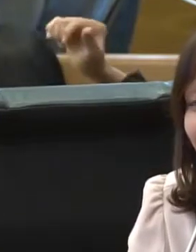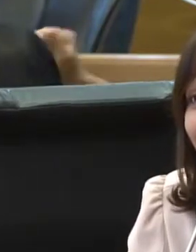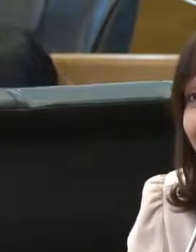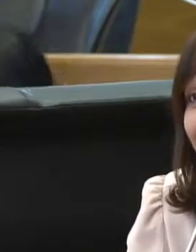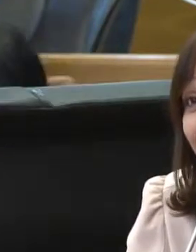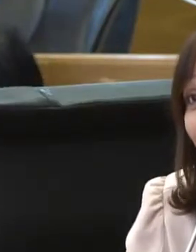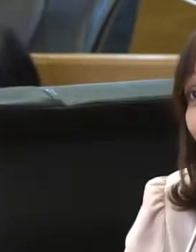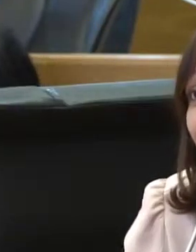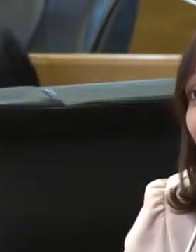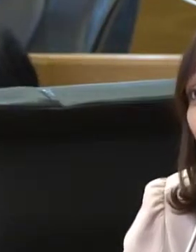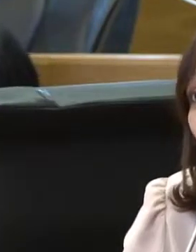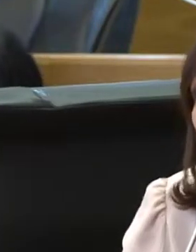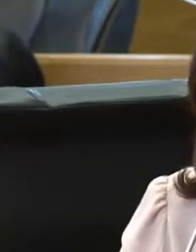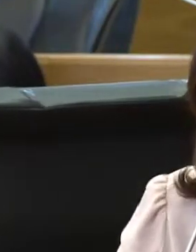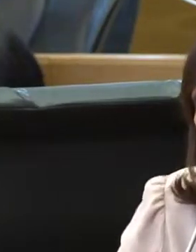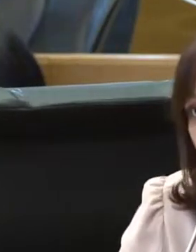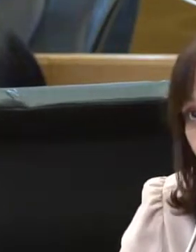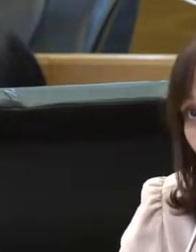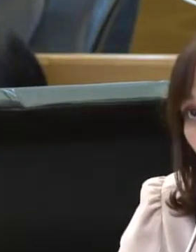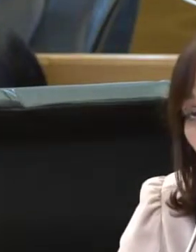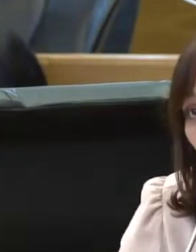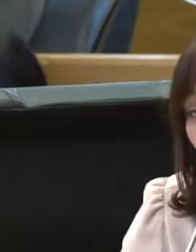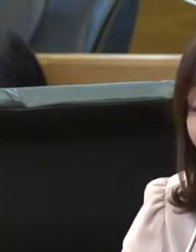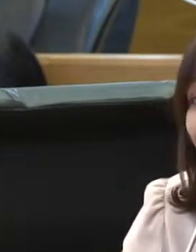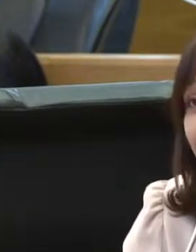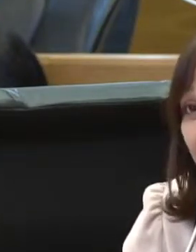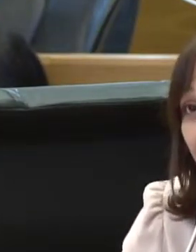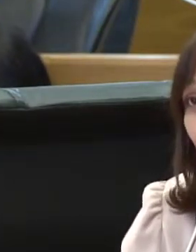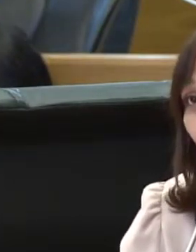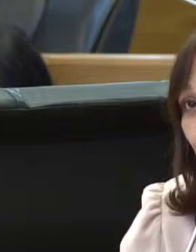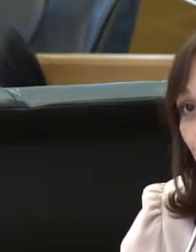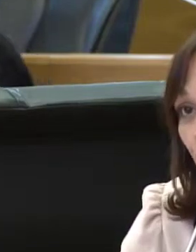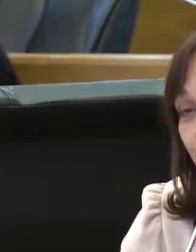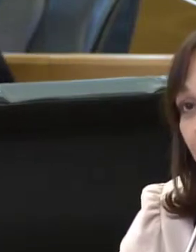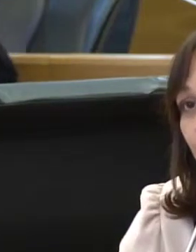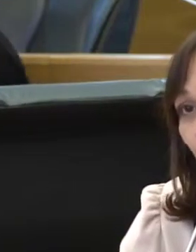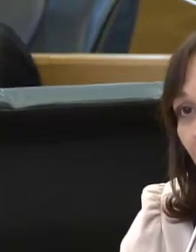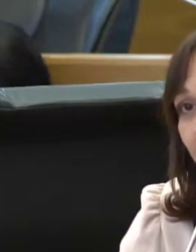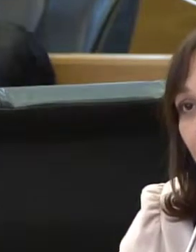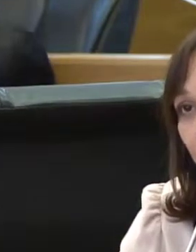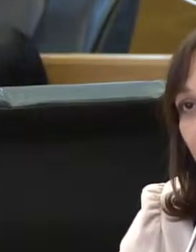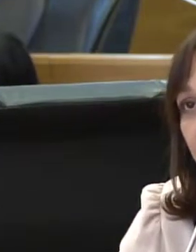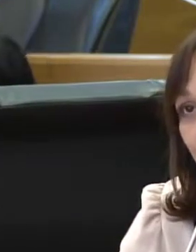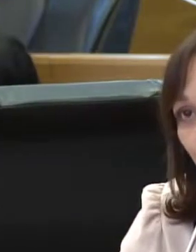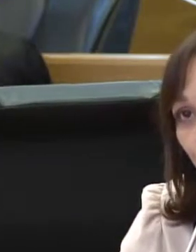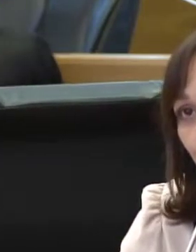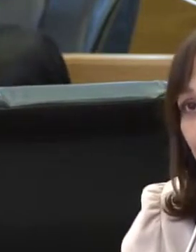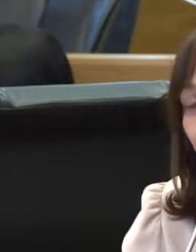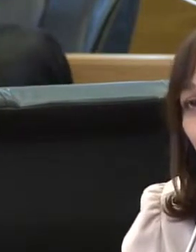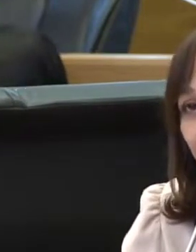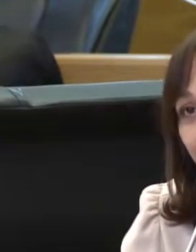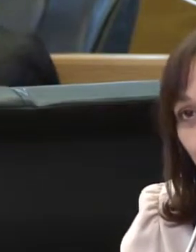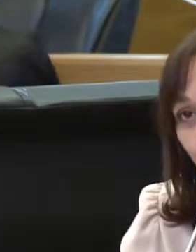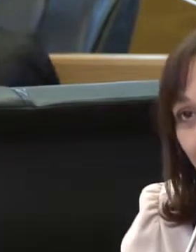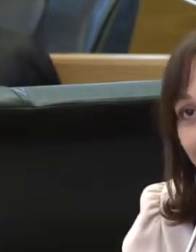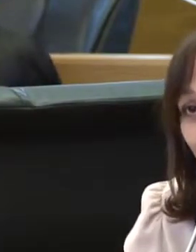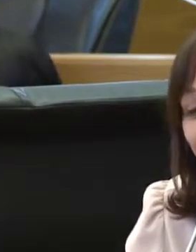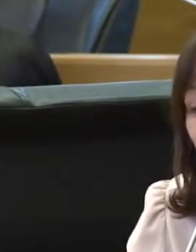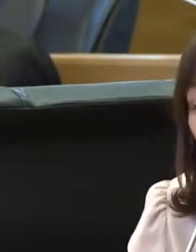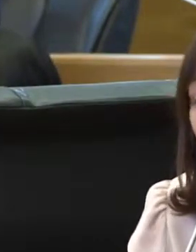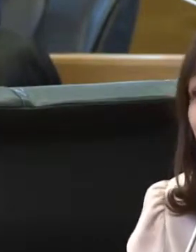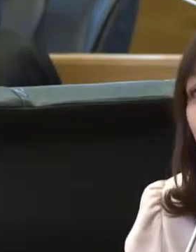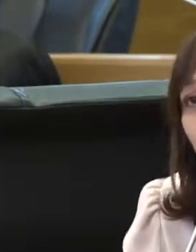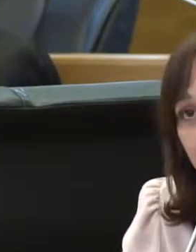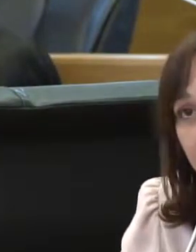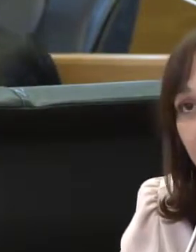que poderia ser evitado para agora. Uma das grandes soluções para resolver a questão do transporte, da mobilidade urbana,